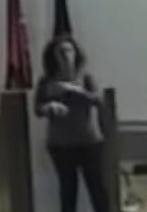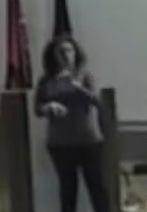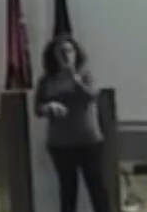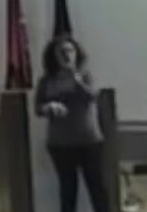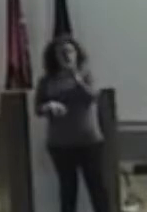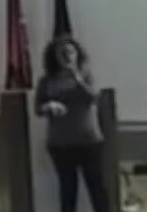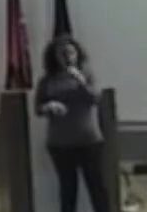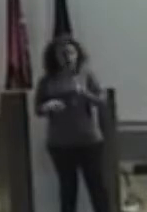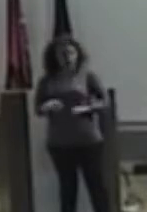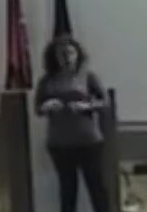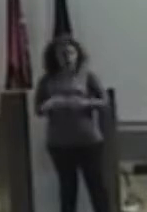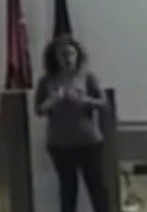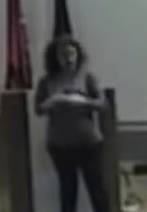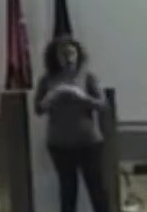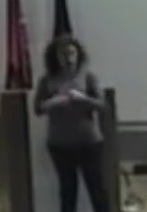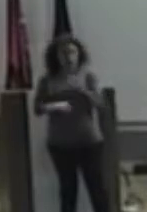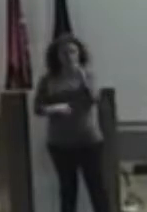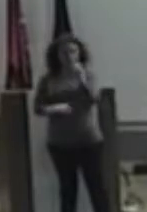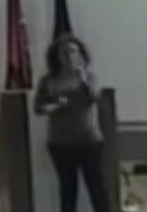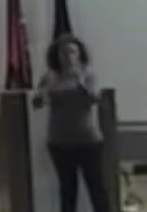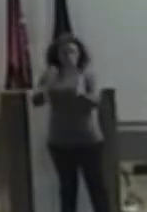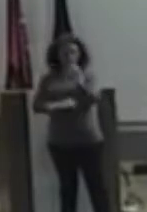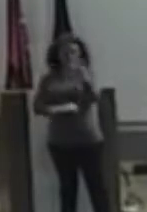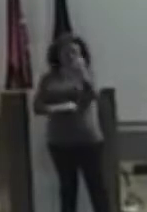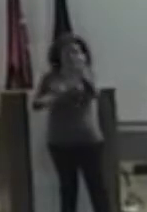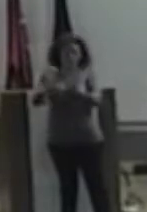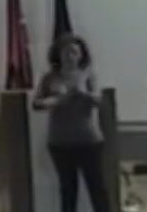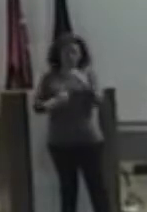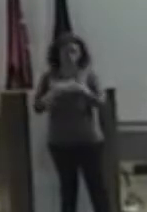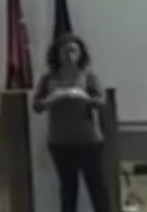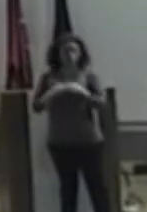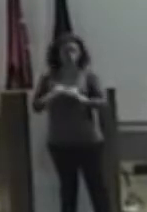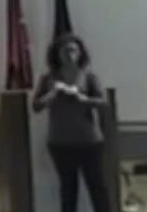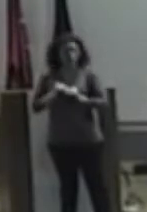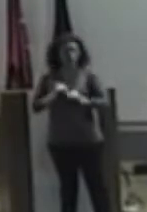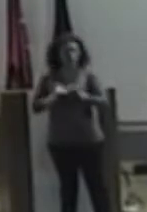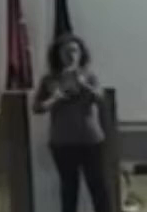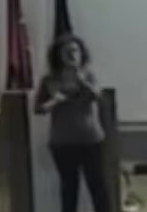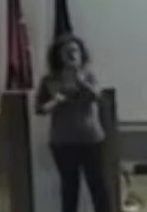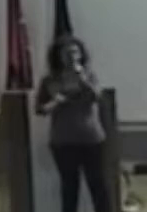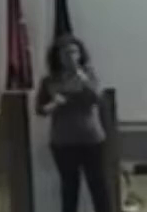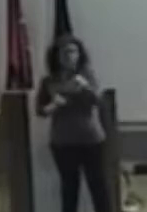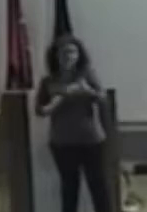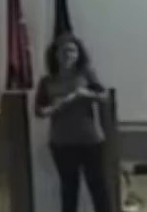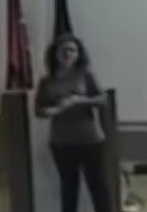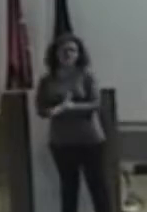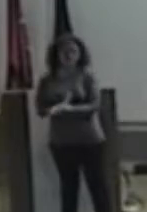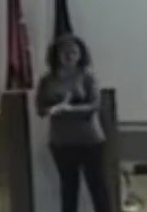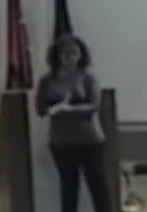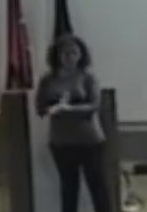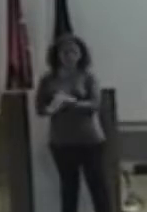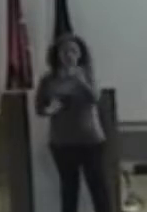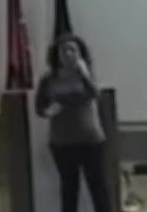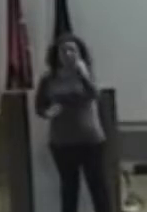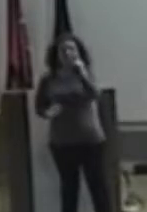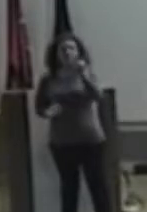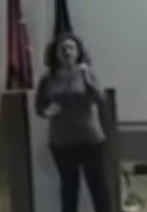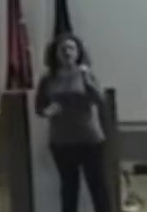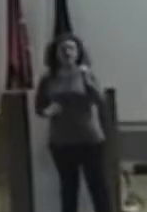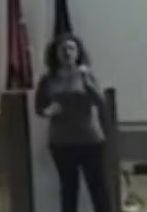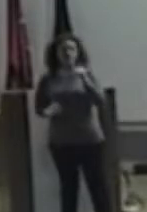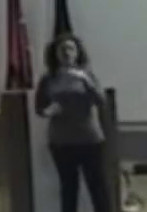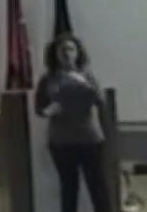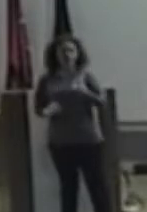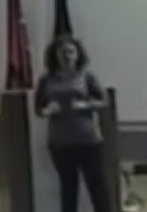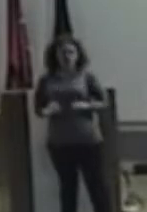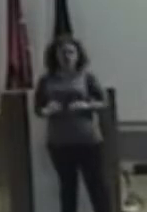de la insulina de un 20 o un 30% al menos. Eso quiere decir que, fijaos cuánto tiempo podemos tener